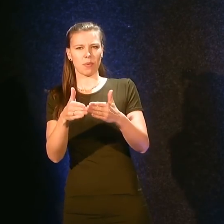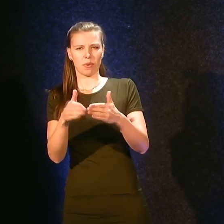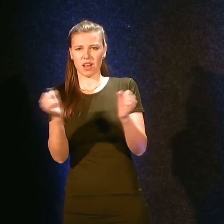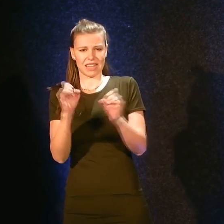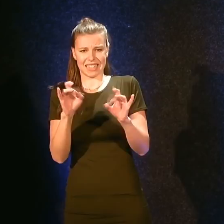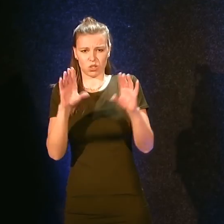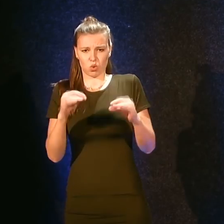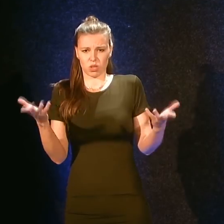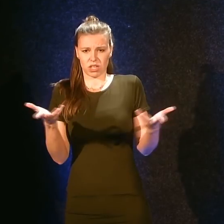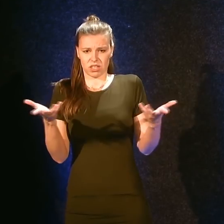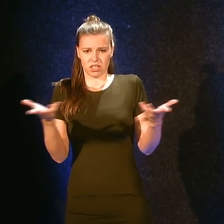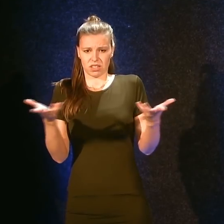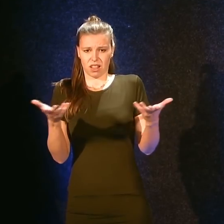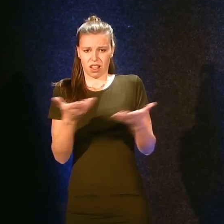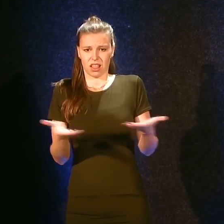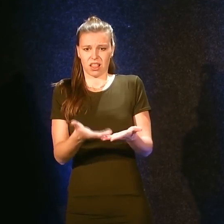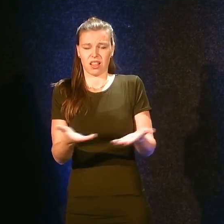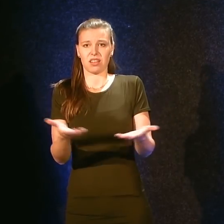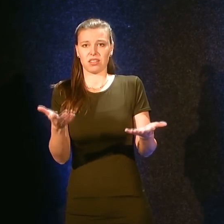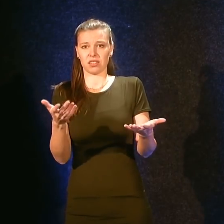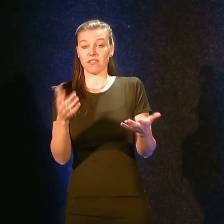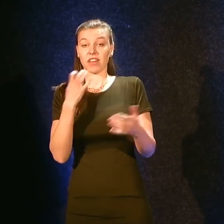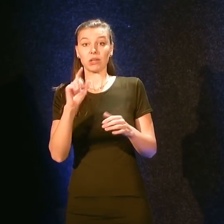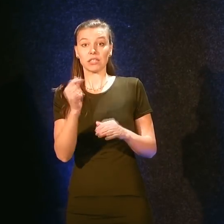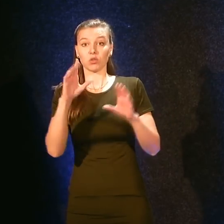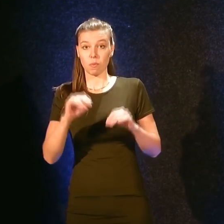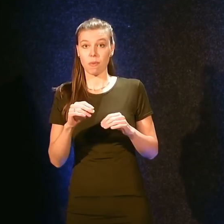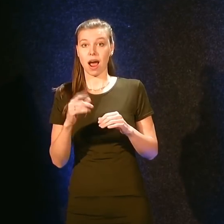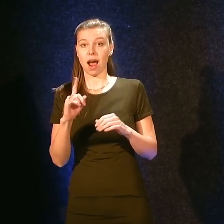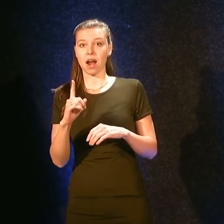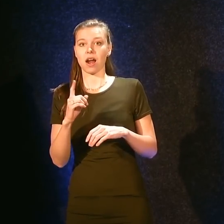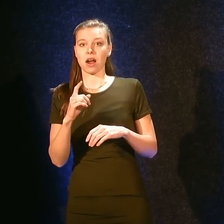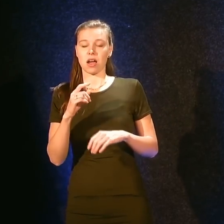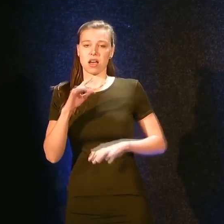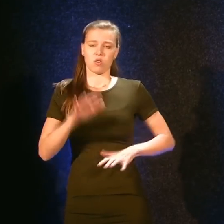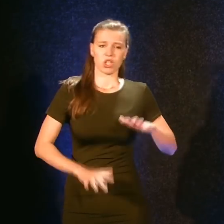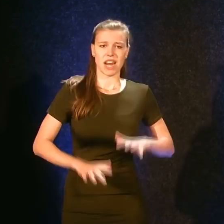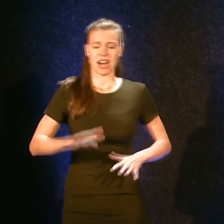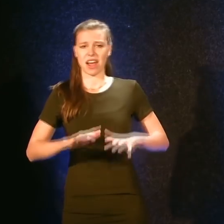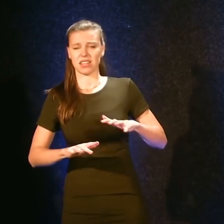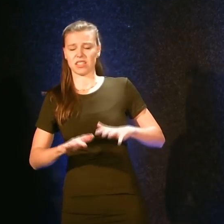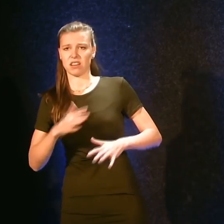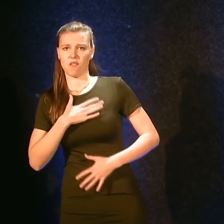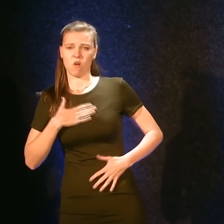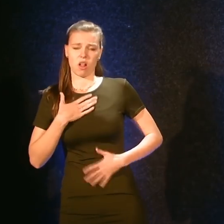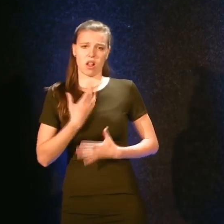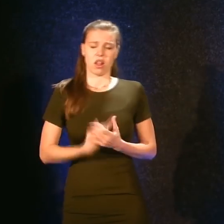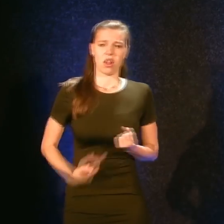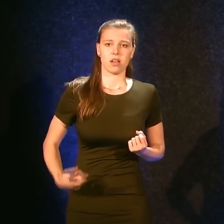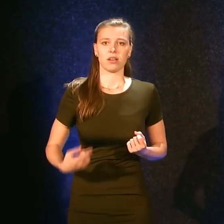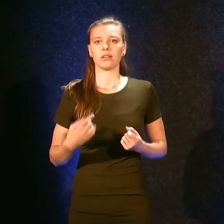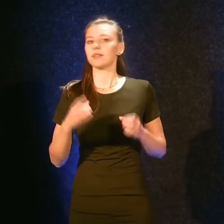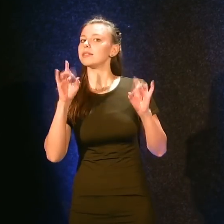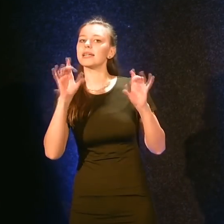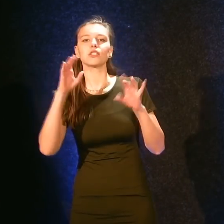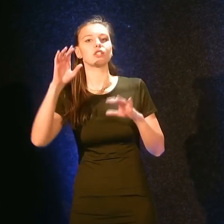kunt doen. Dat je zo graag wat wilt. Maar de onzekerheid nekt je. Geen zon, geen maan, geen sterren staat